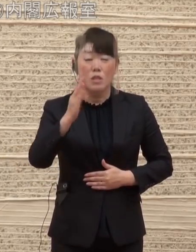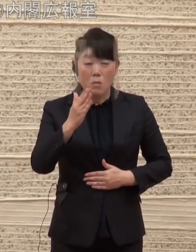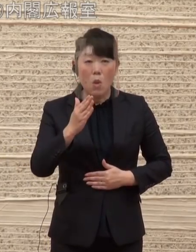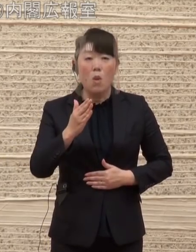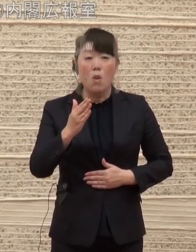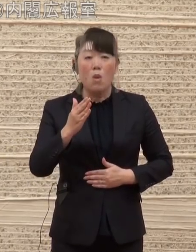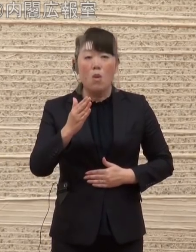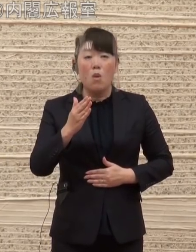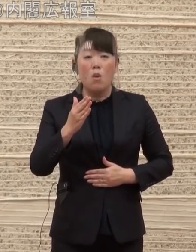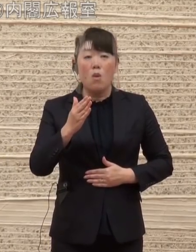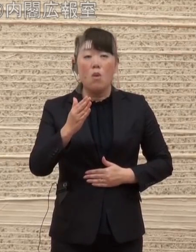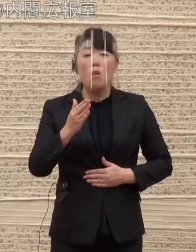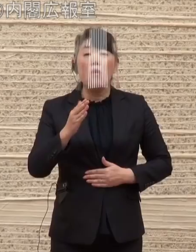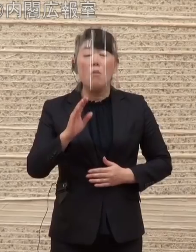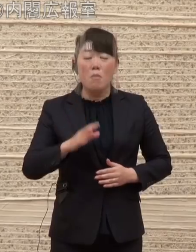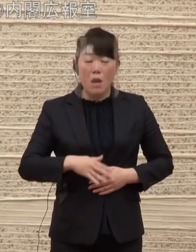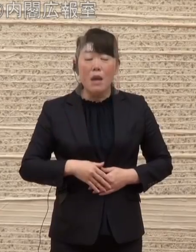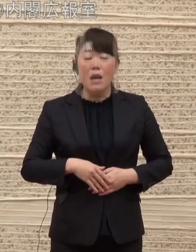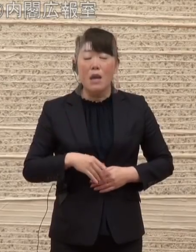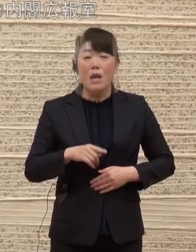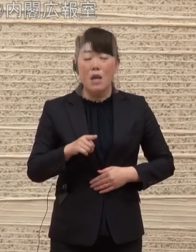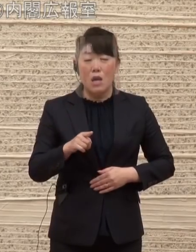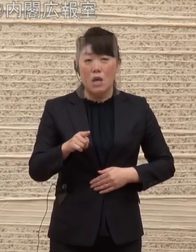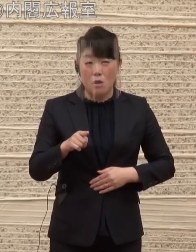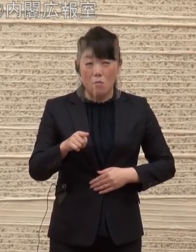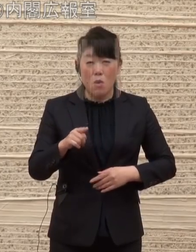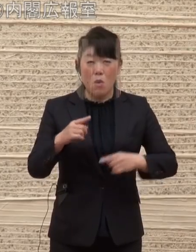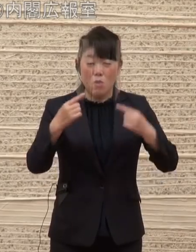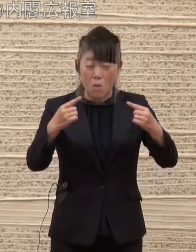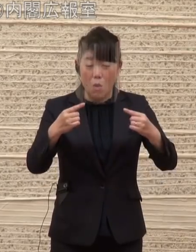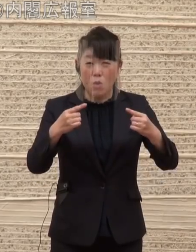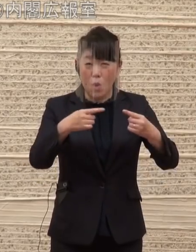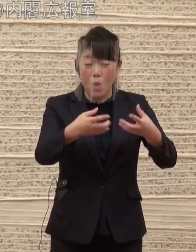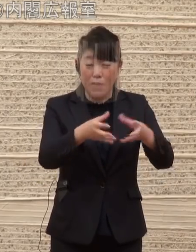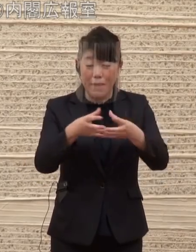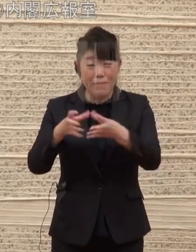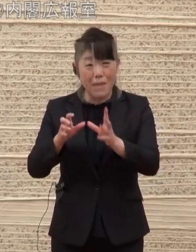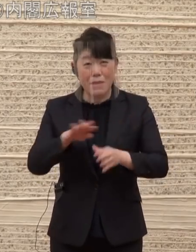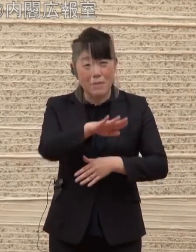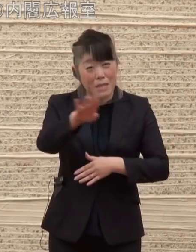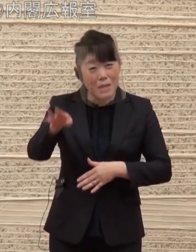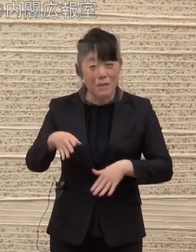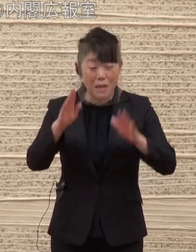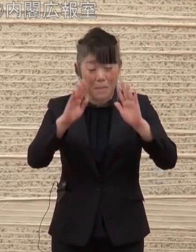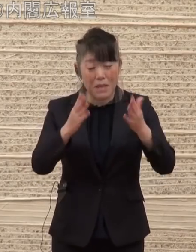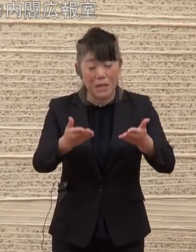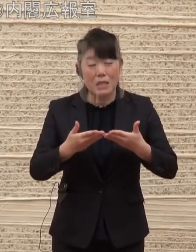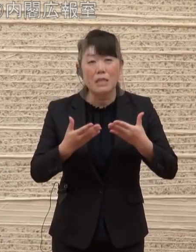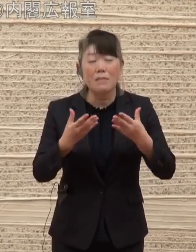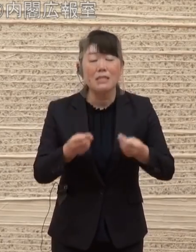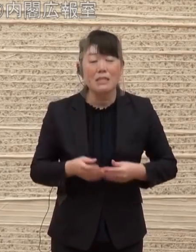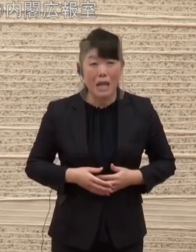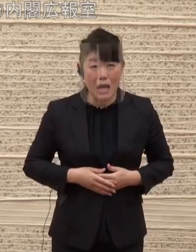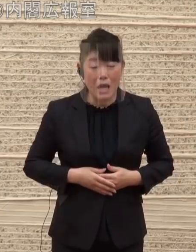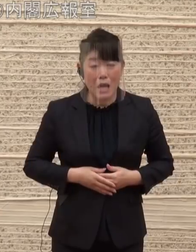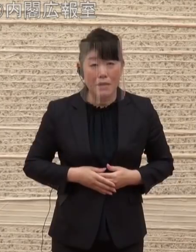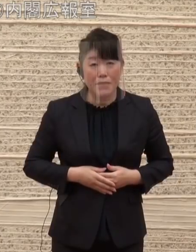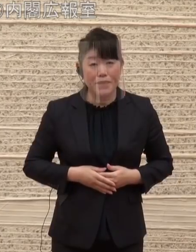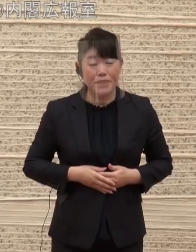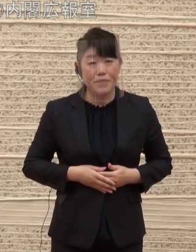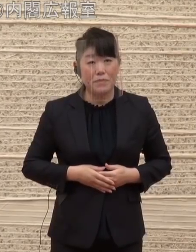においてもマートあの地方交流団体の皆さんは相当頑張って頂いているとおっ思いますまた